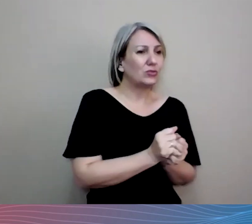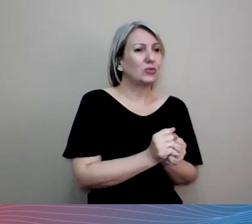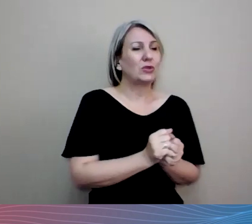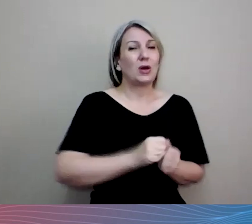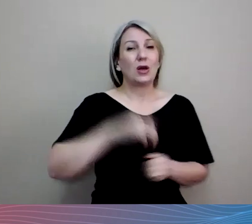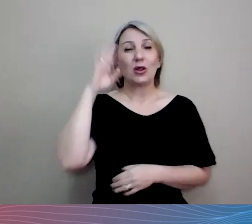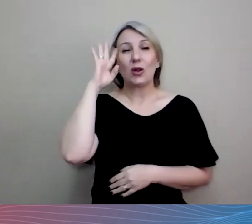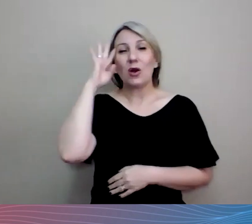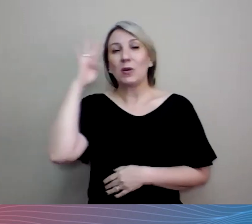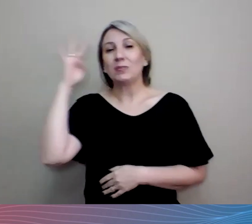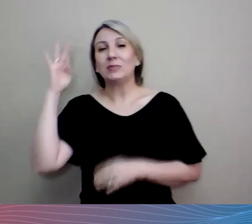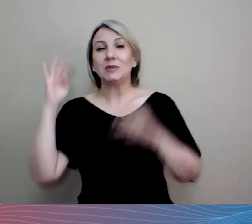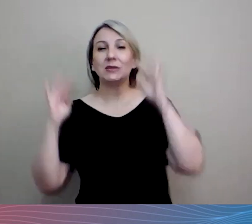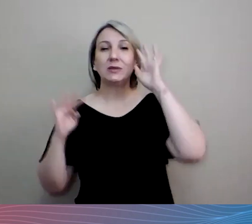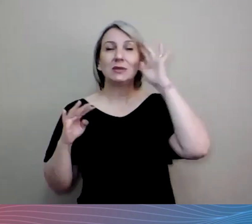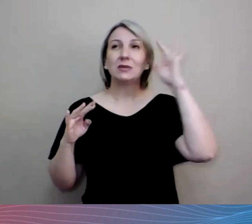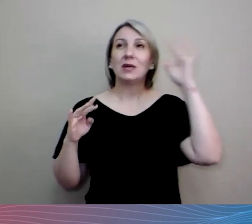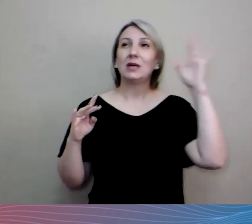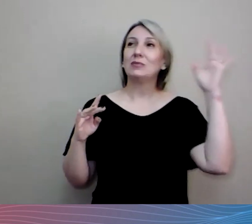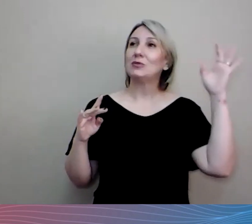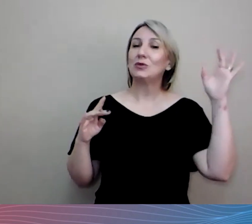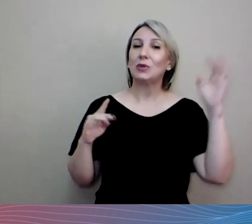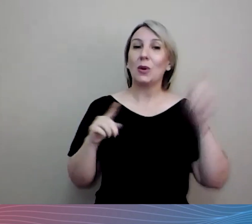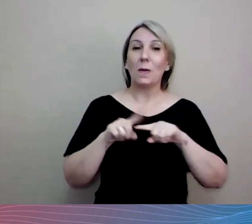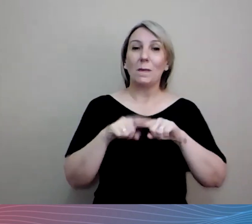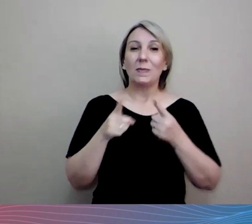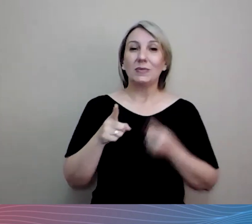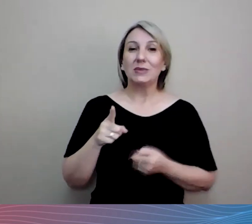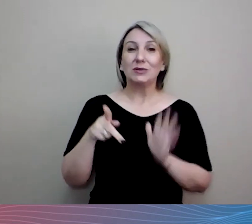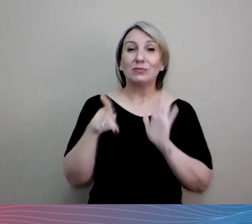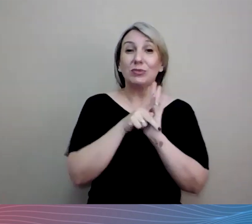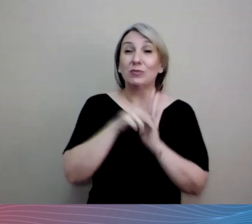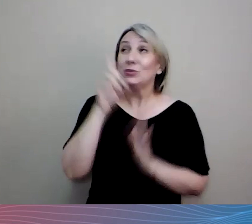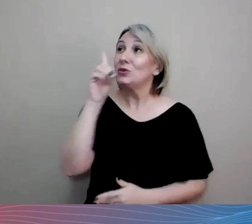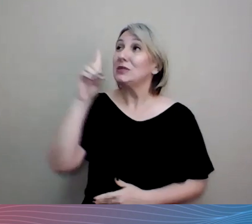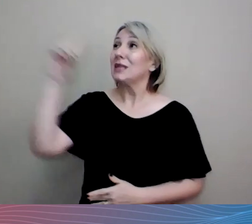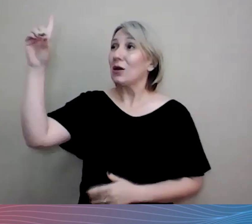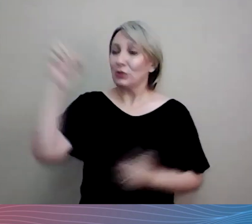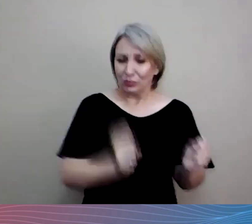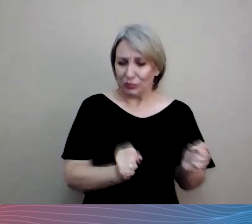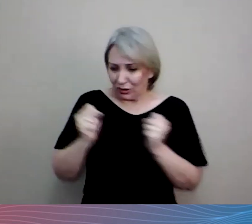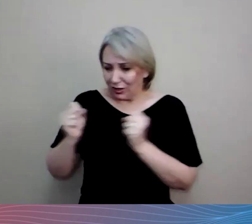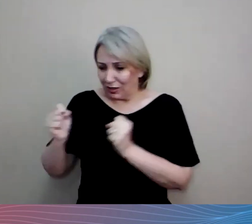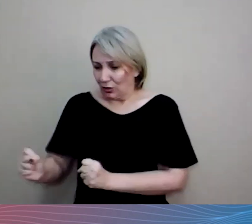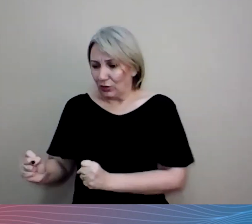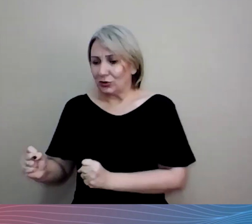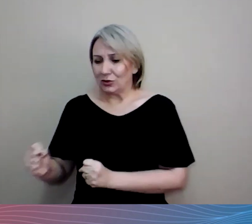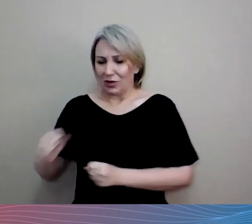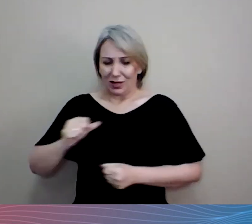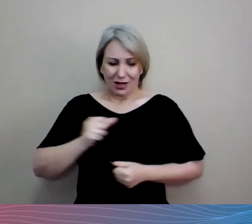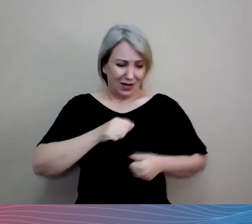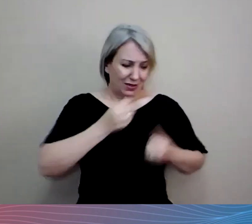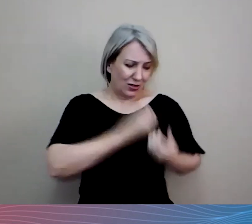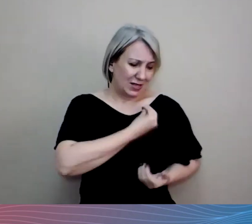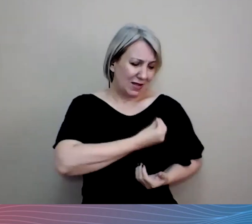que opera em nós. Irmãos, esse poder está operando em nós. Algo que parece impossível,